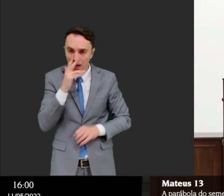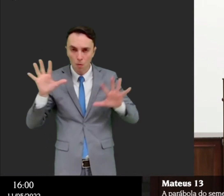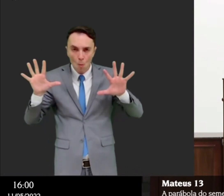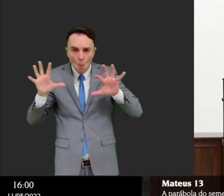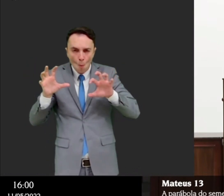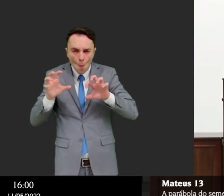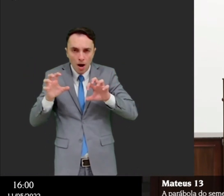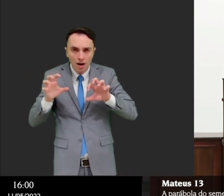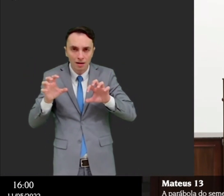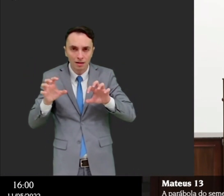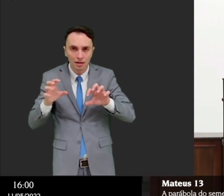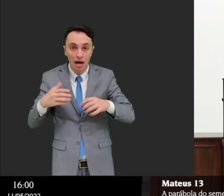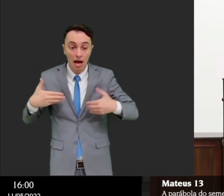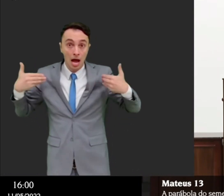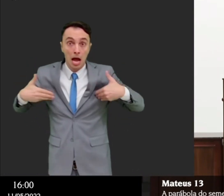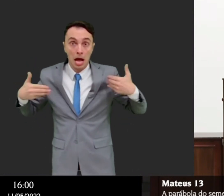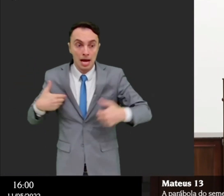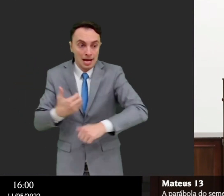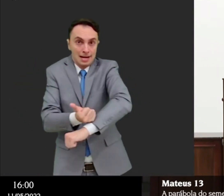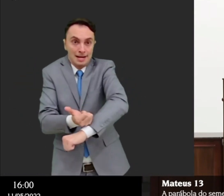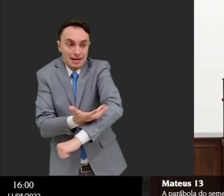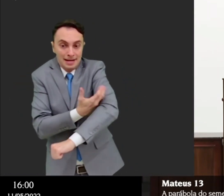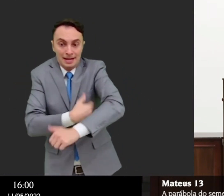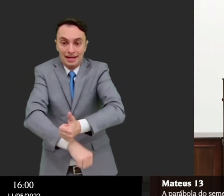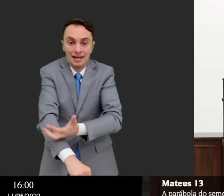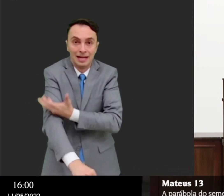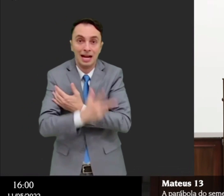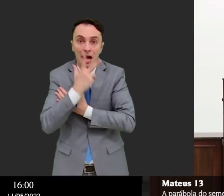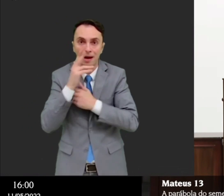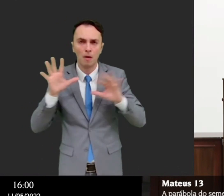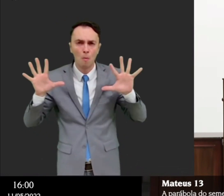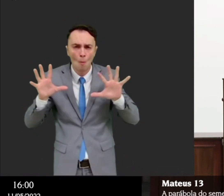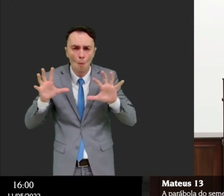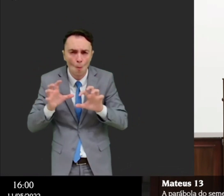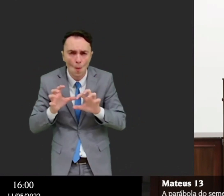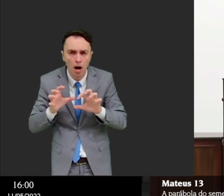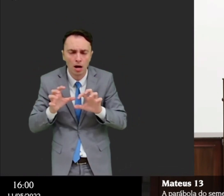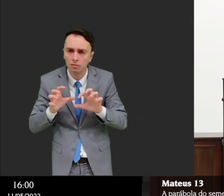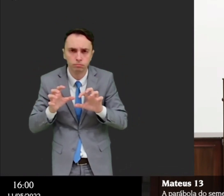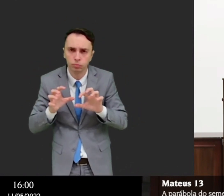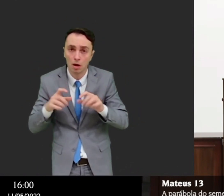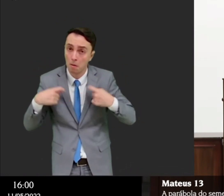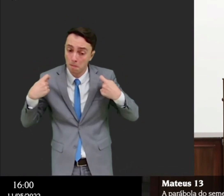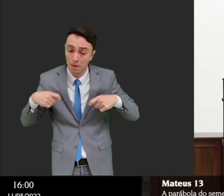Percebeu que o fervor está indo embora? Volta para Deus. Volta para Deus.